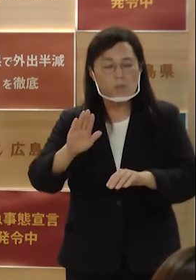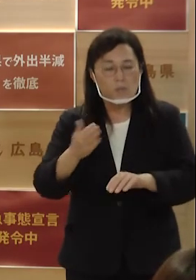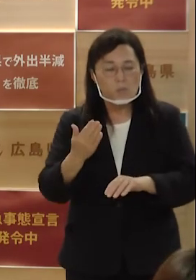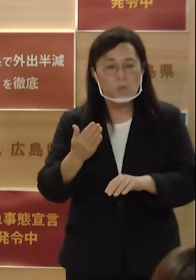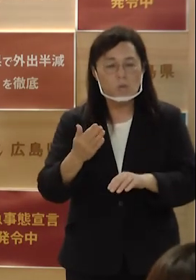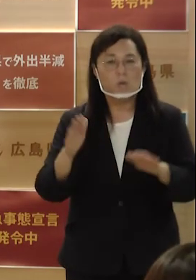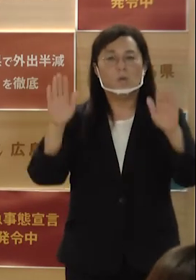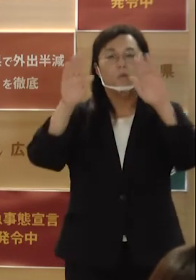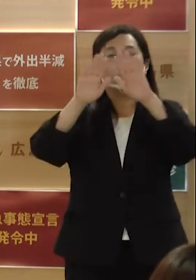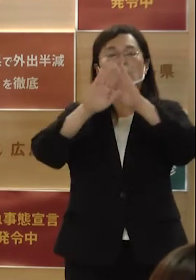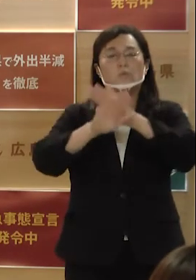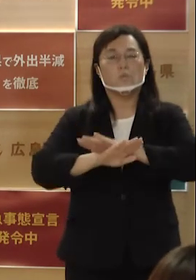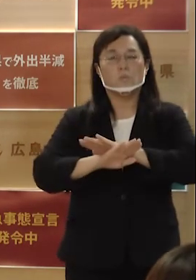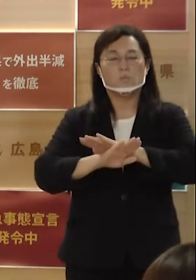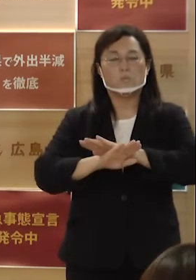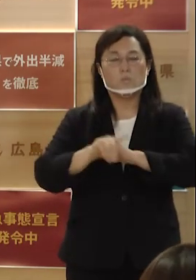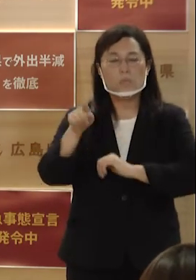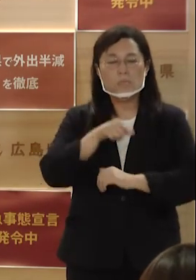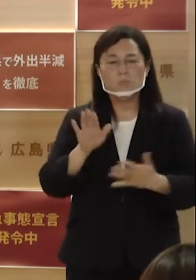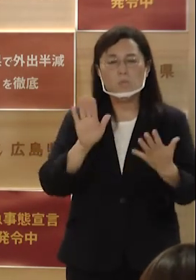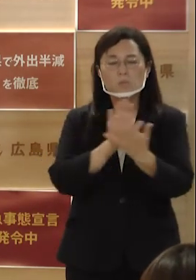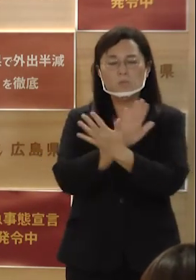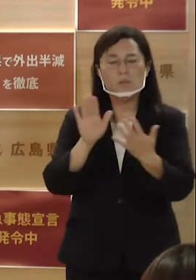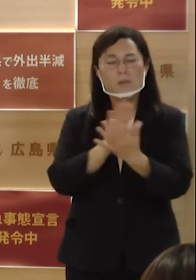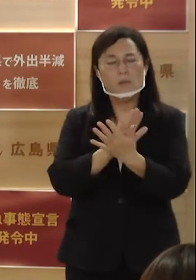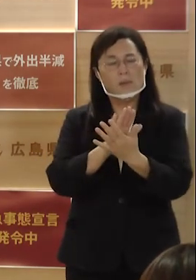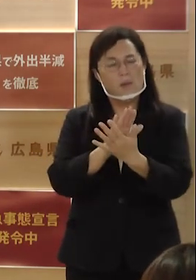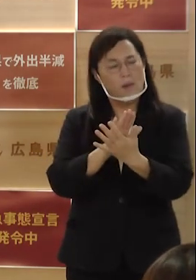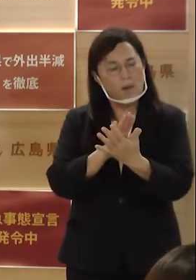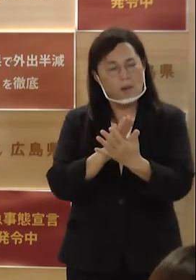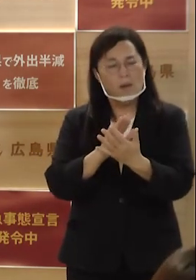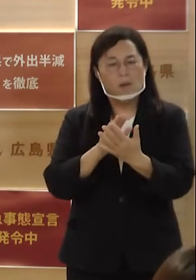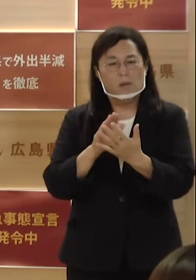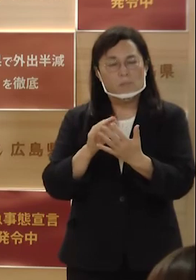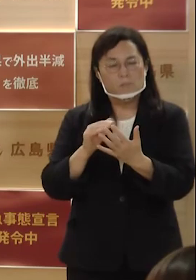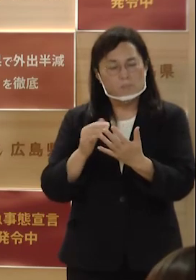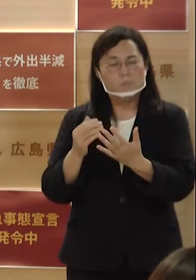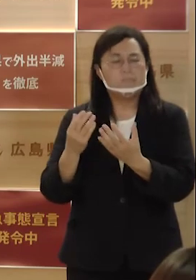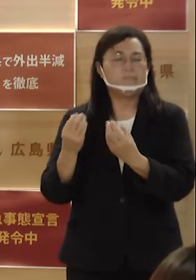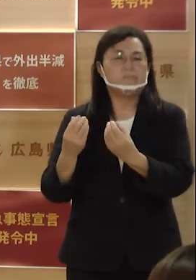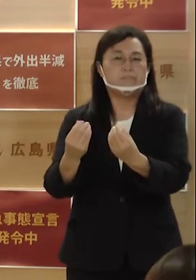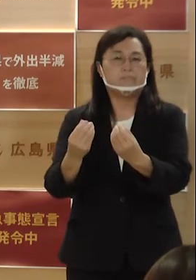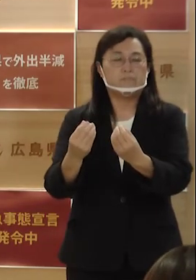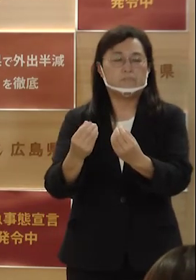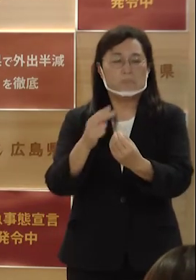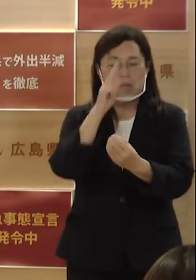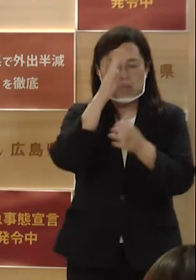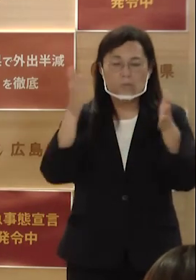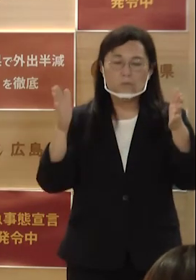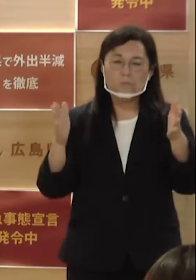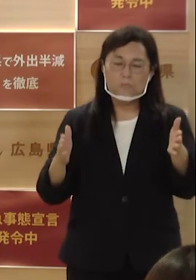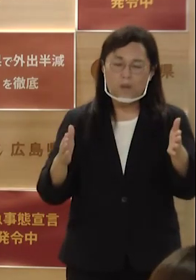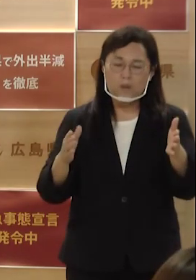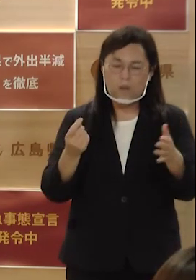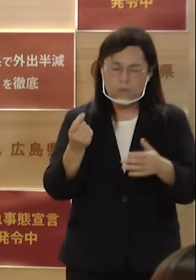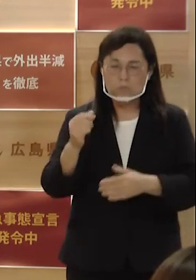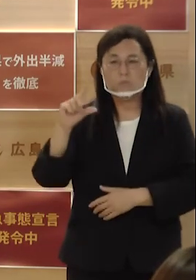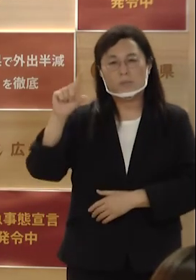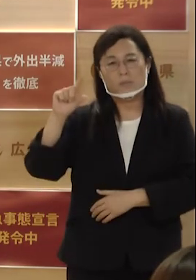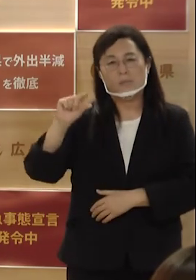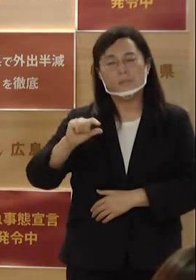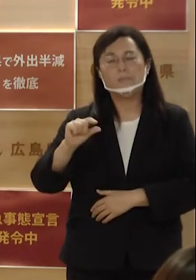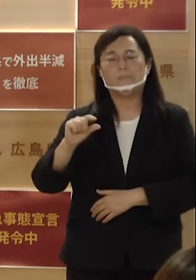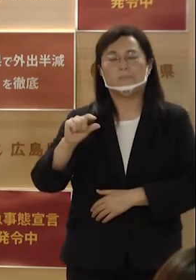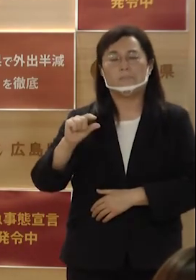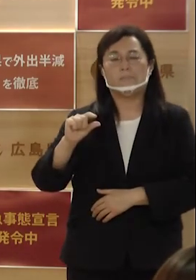いんですよね。で、昼間はですね、全然減ってないというと言い過ぎですけども、かなり乖離がある、